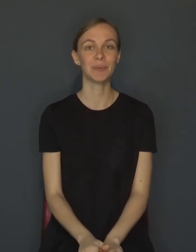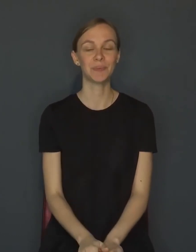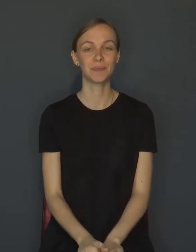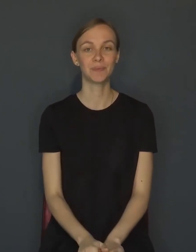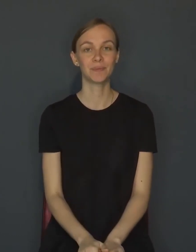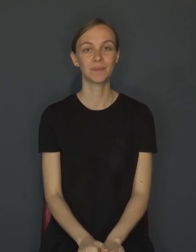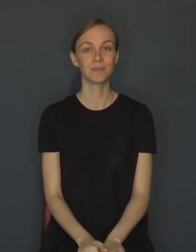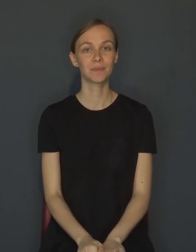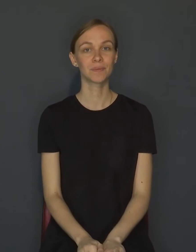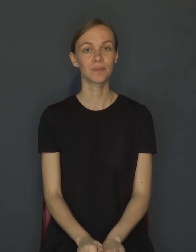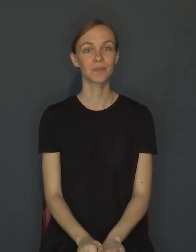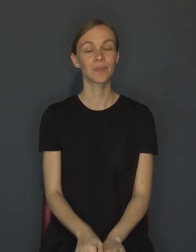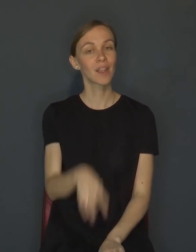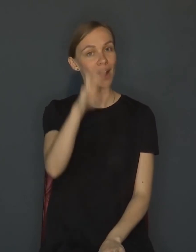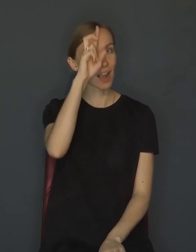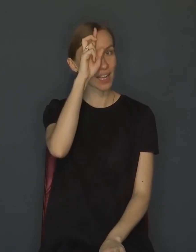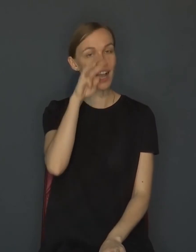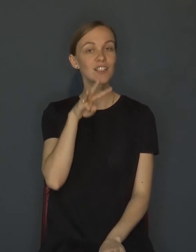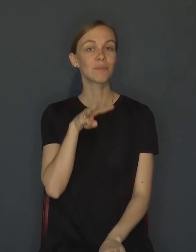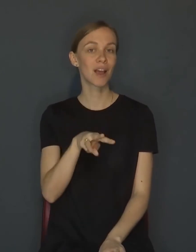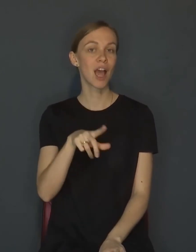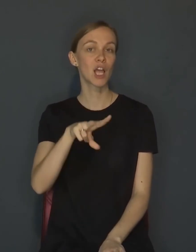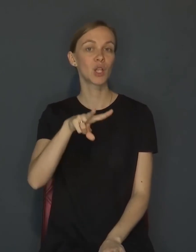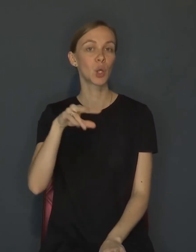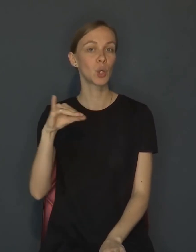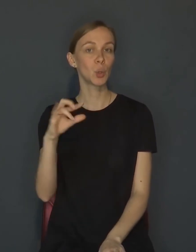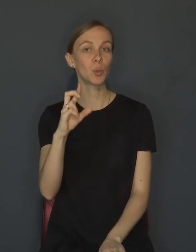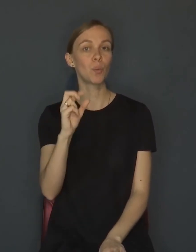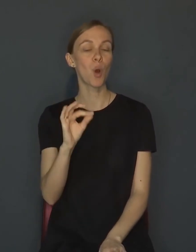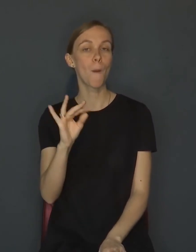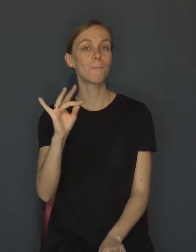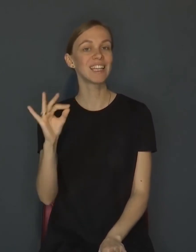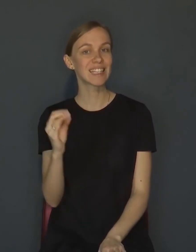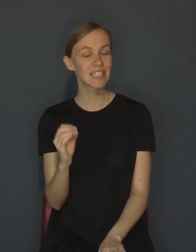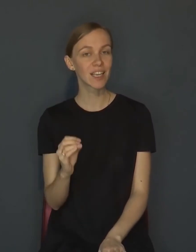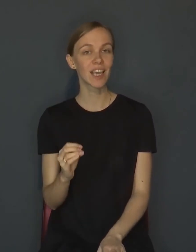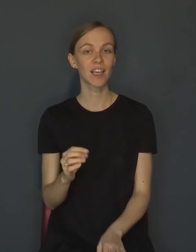князь Михайло Любомирський провів реконструкцію міста,